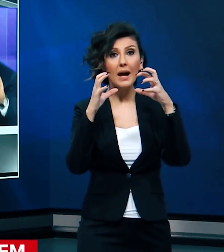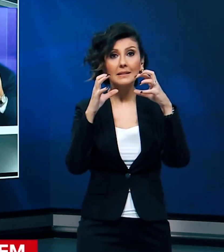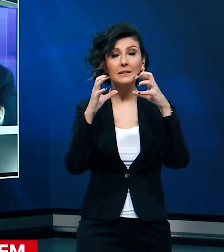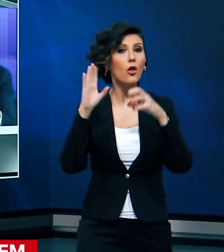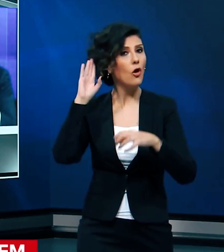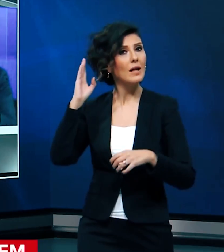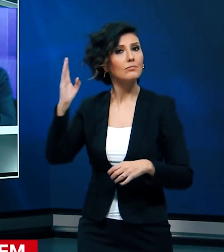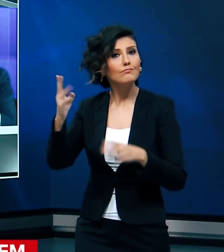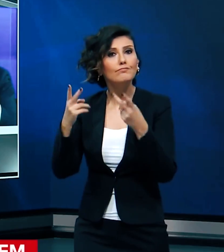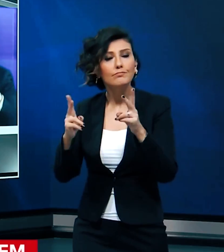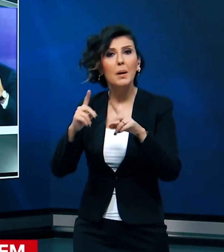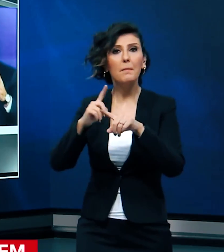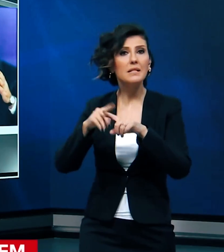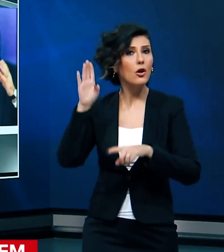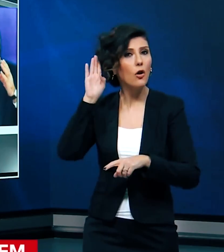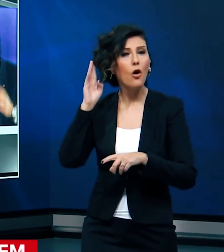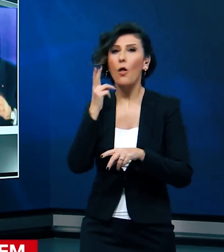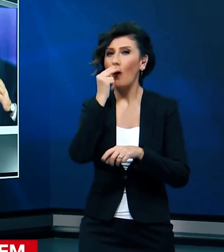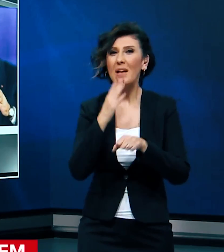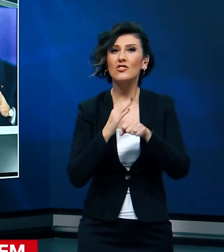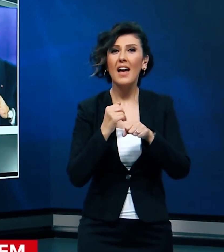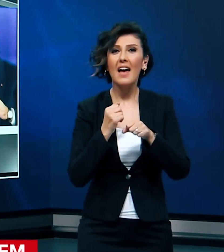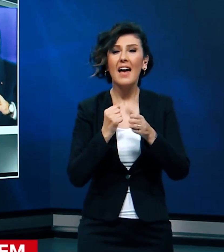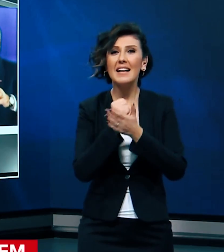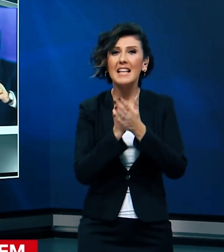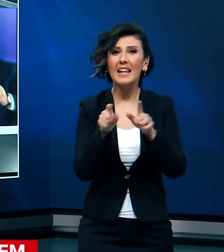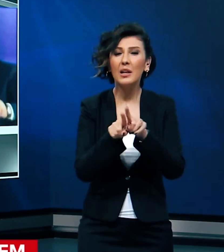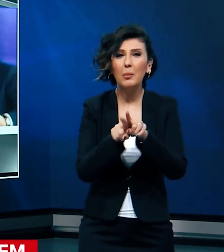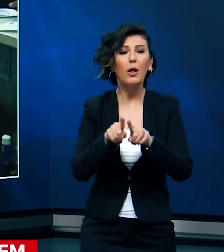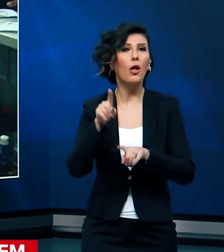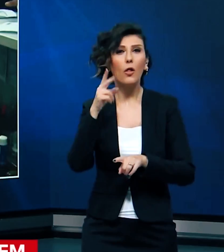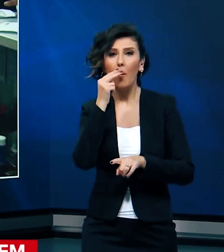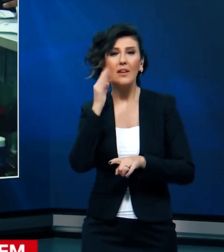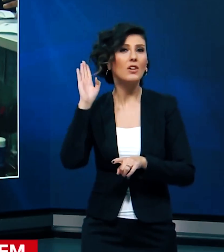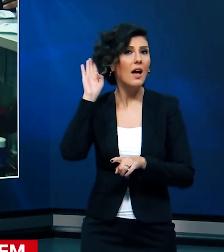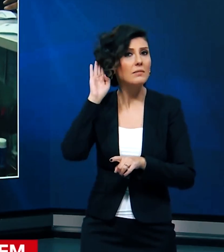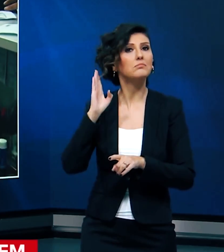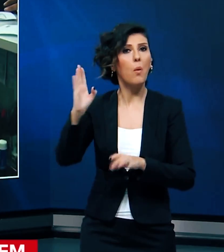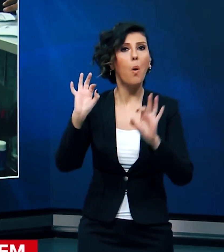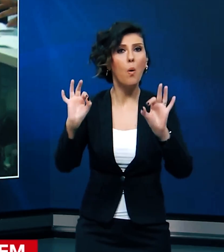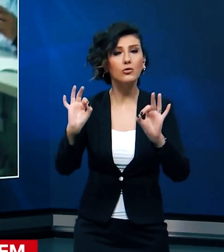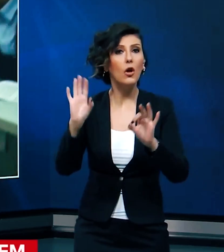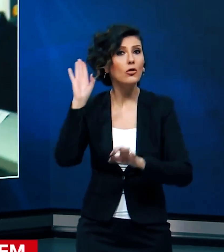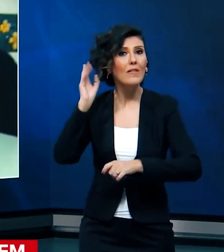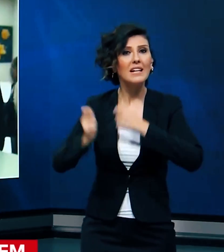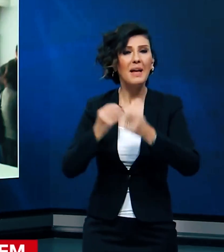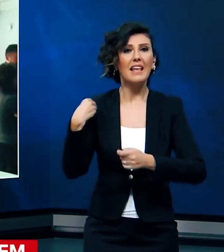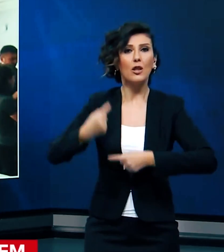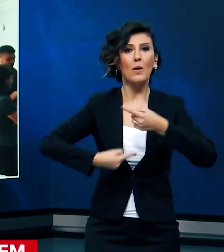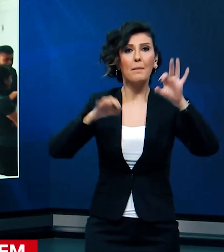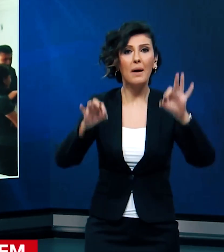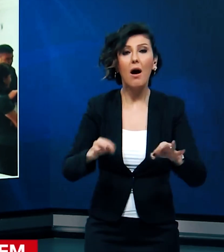pazar notere gidebilecek, nöbetçi eczane gibi nöbetçi noterlikte işlemini yapacak. Noter hizmetlerinde yeni dönem